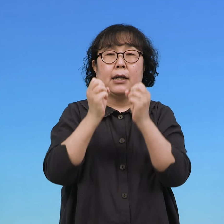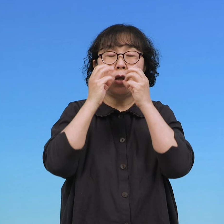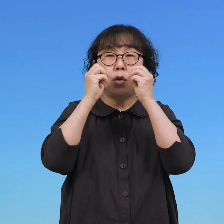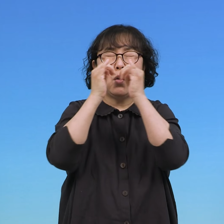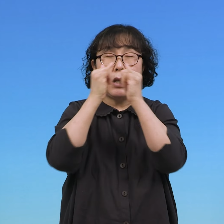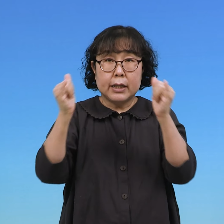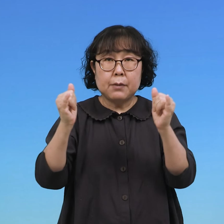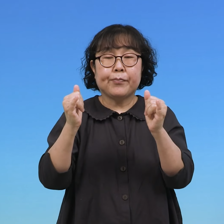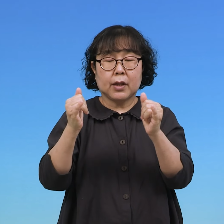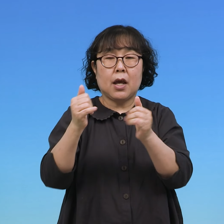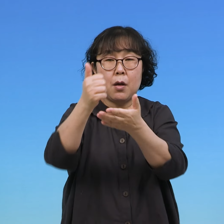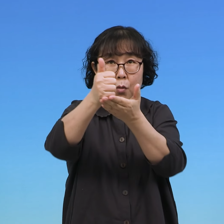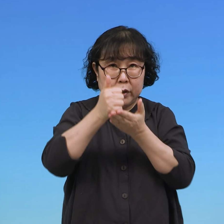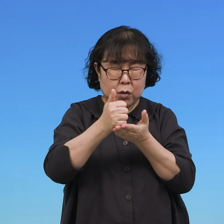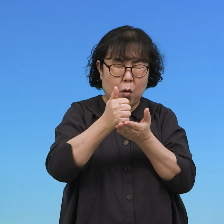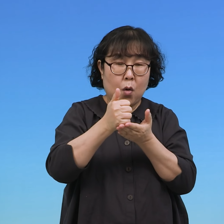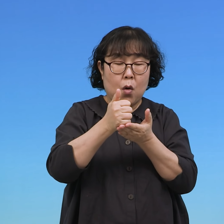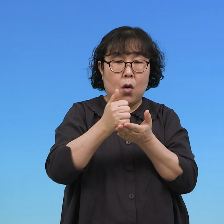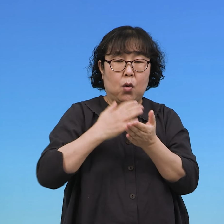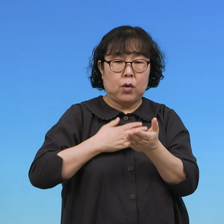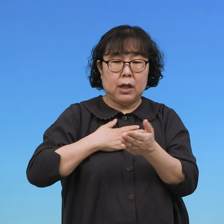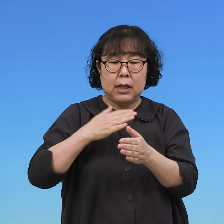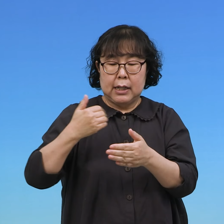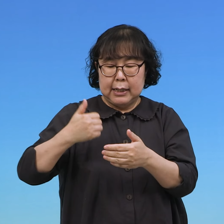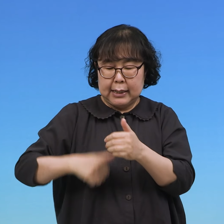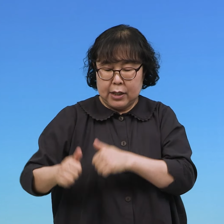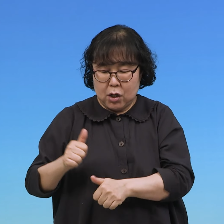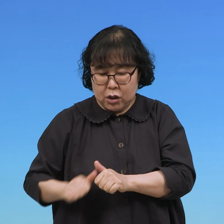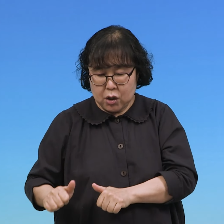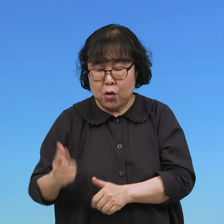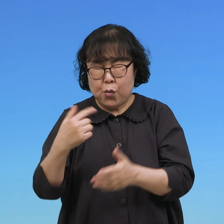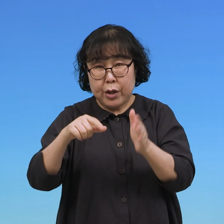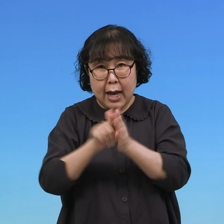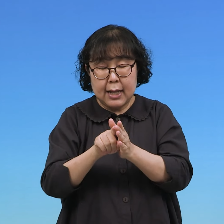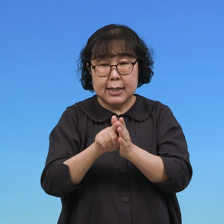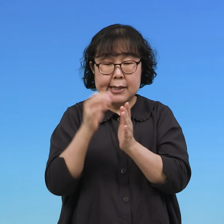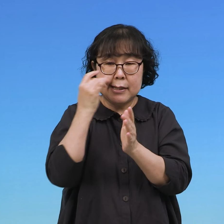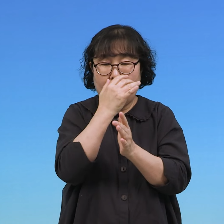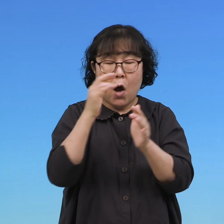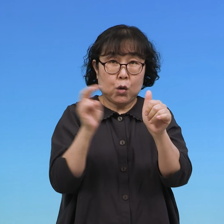초청을 해서 저희들이 다음 세대를 위한 성교육